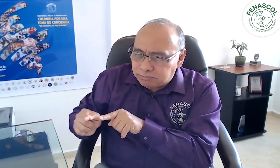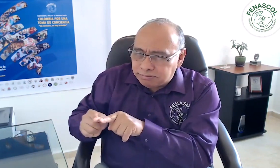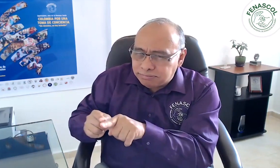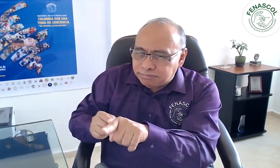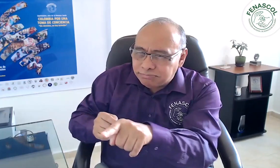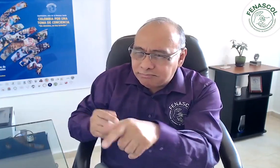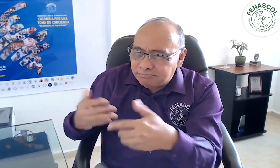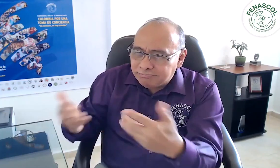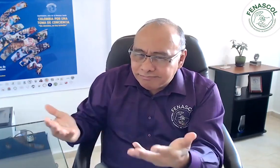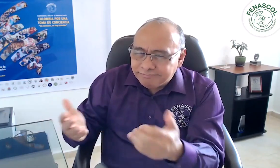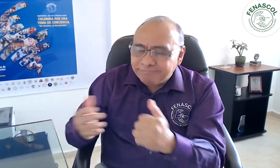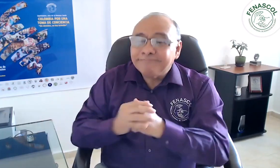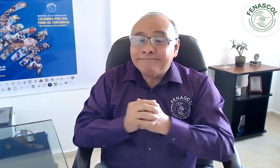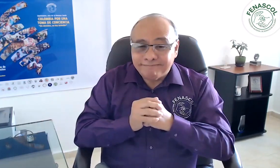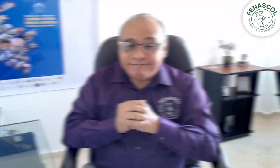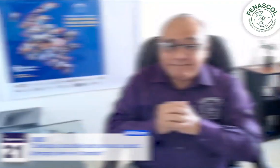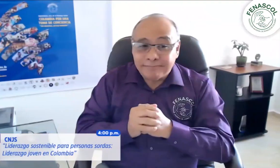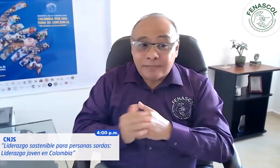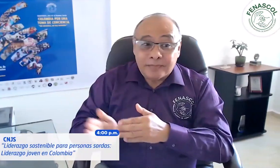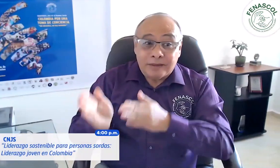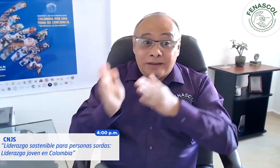oyentes, en el camino a la inclusión.